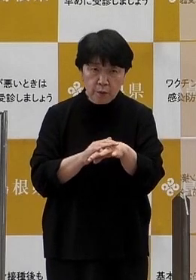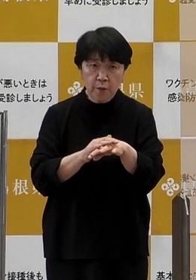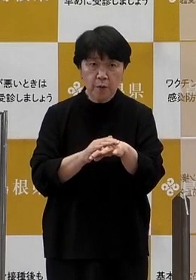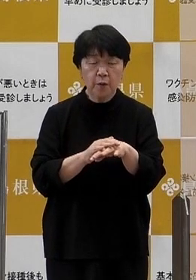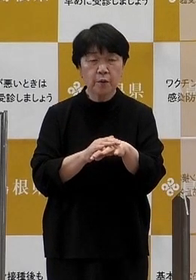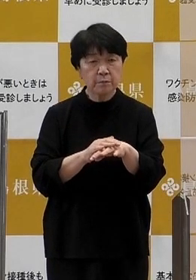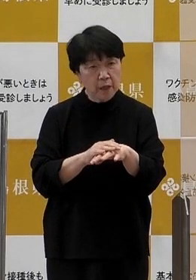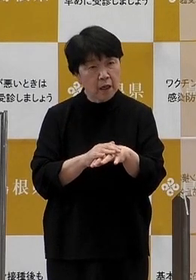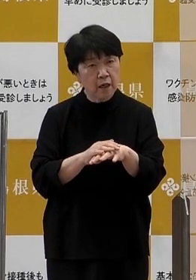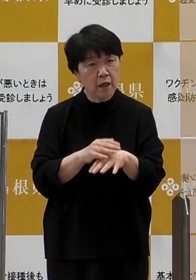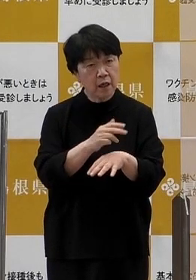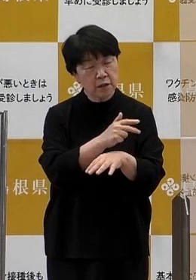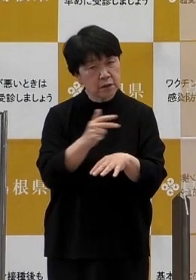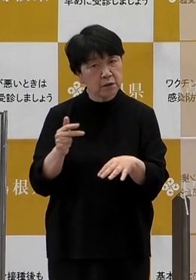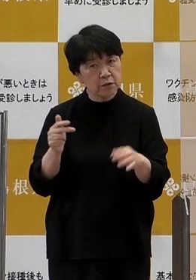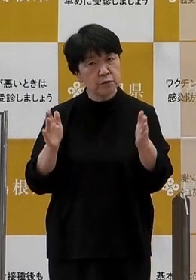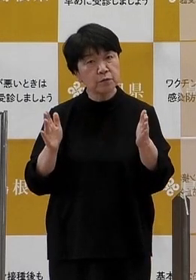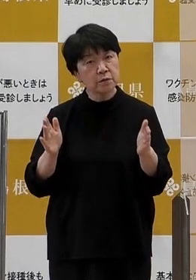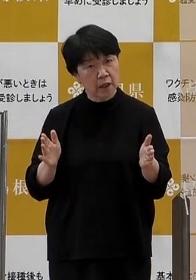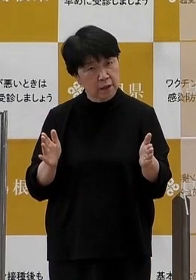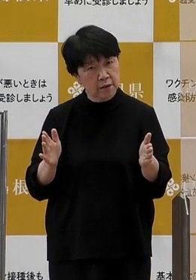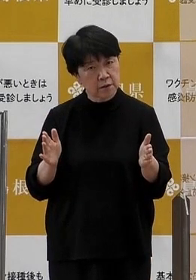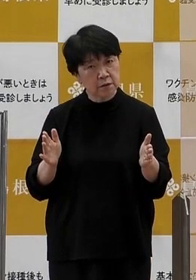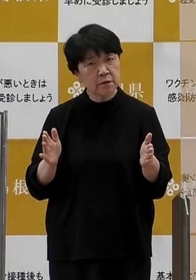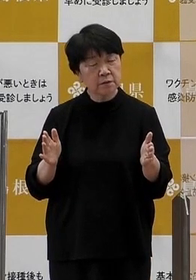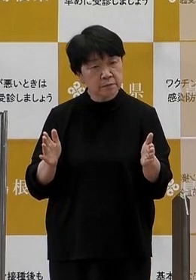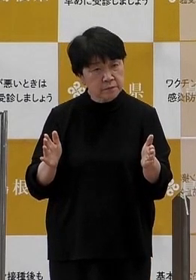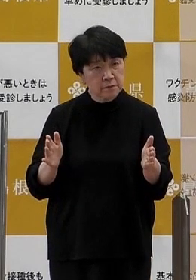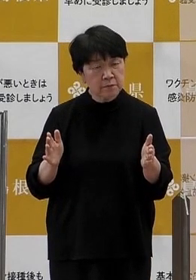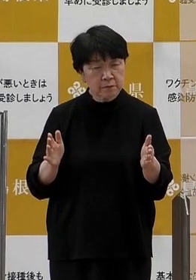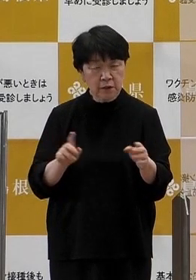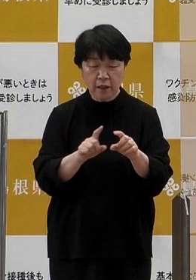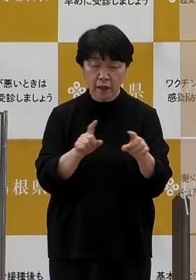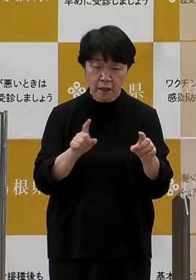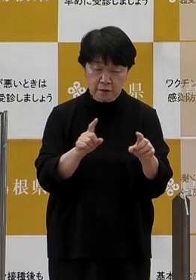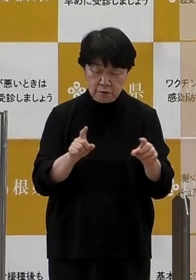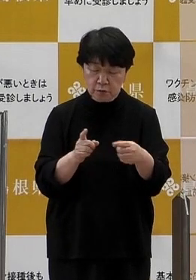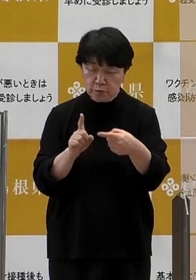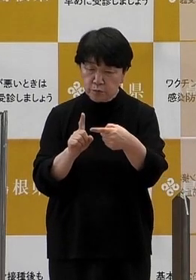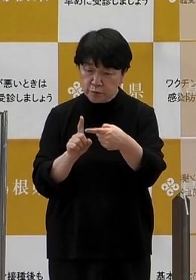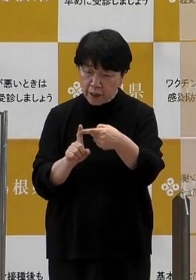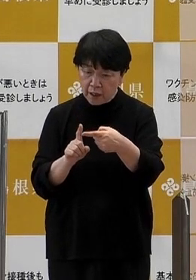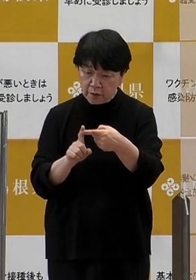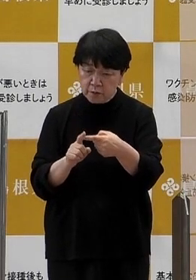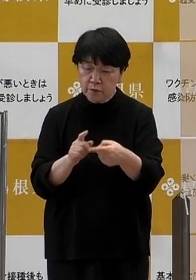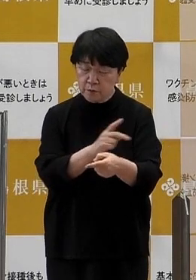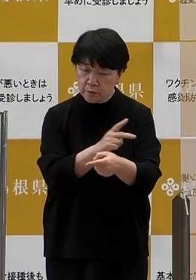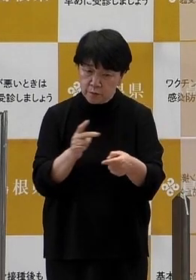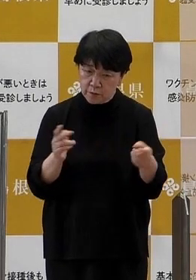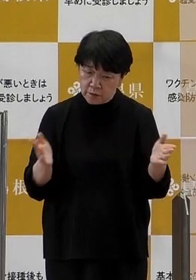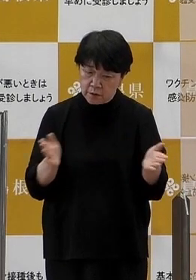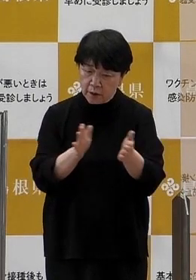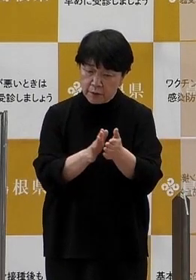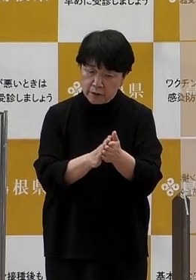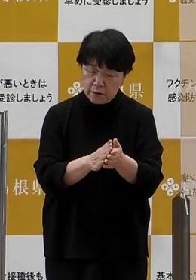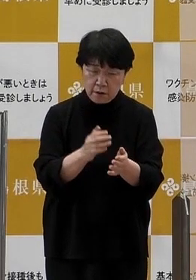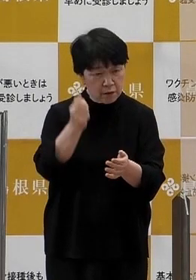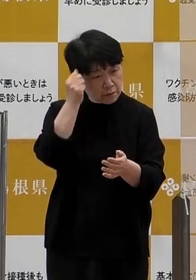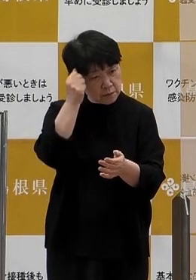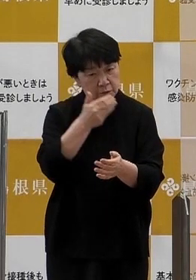といっても、土日も含めれば、ウィークデーの5日プラス前後、2日あれば9日ありますから、